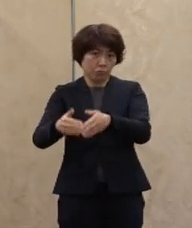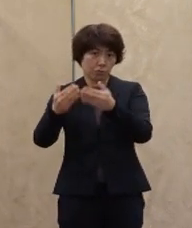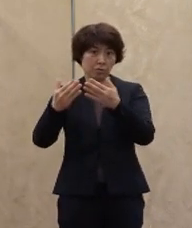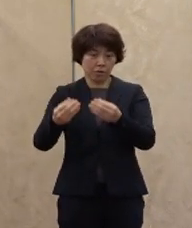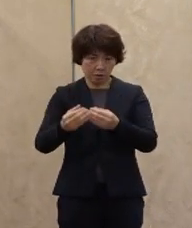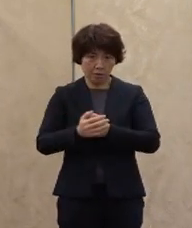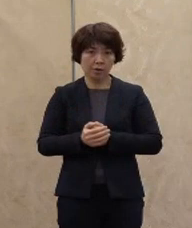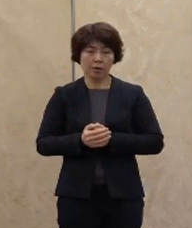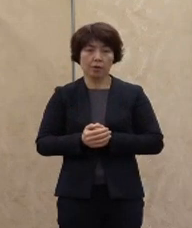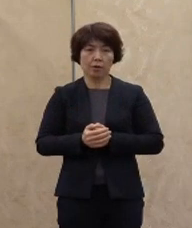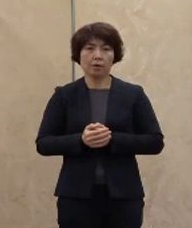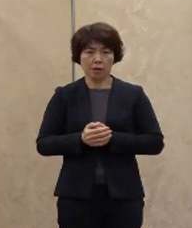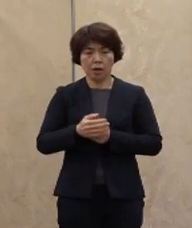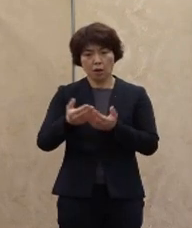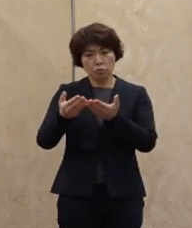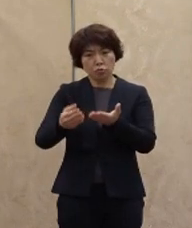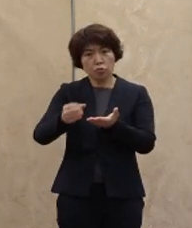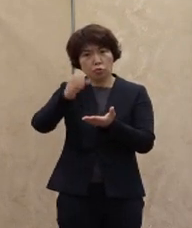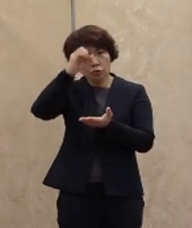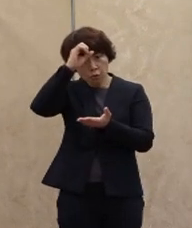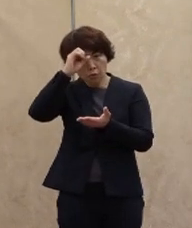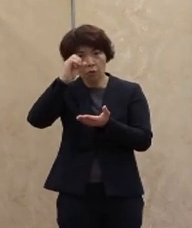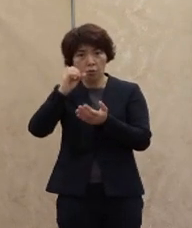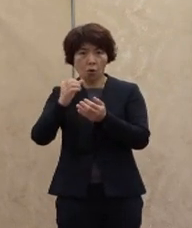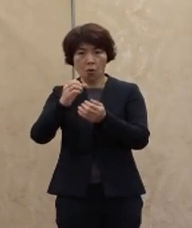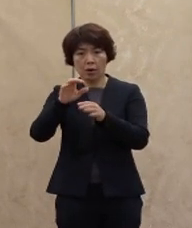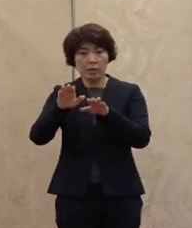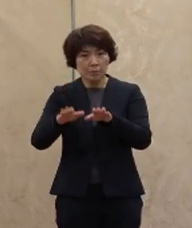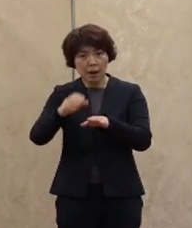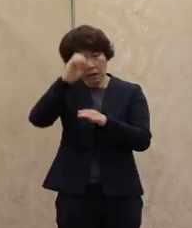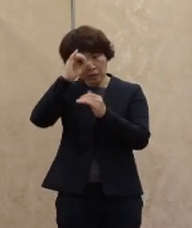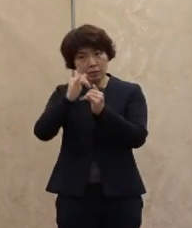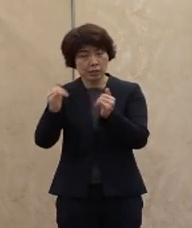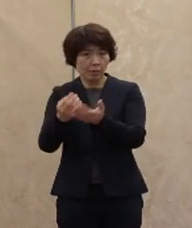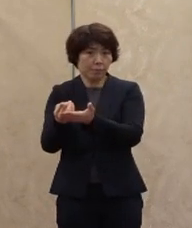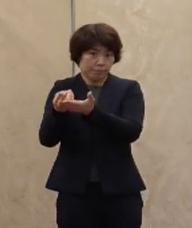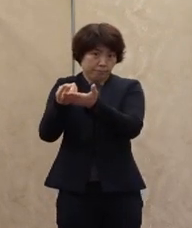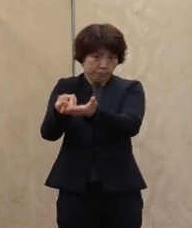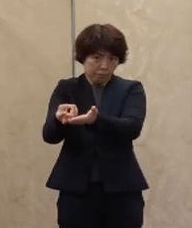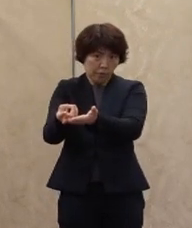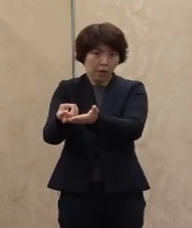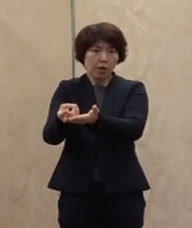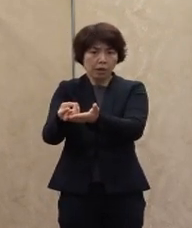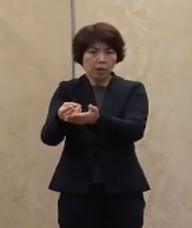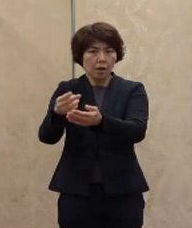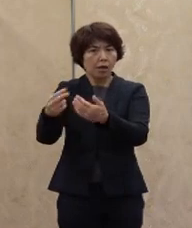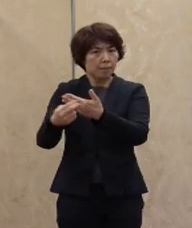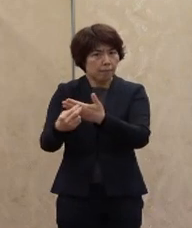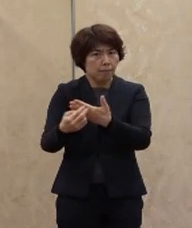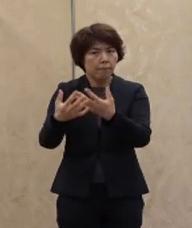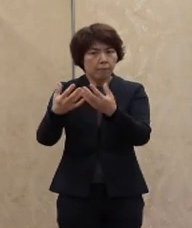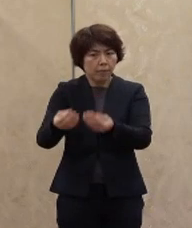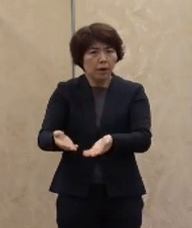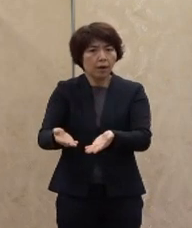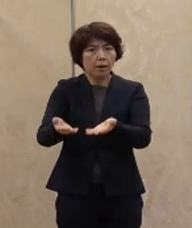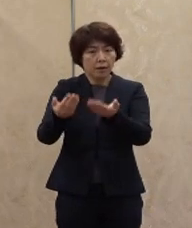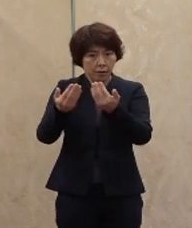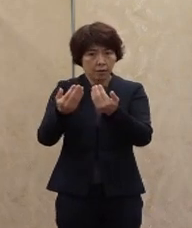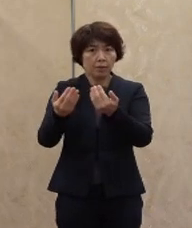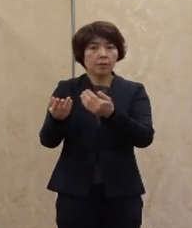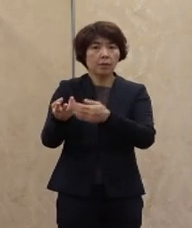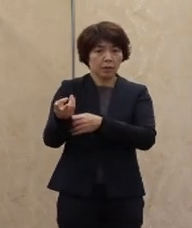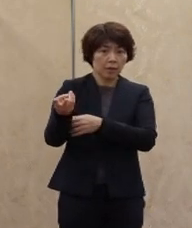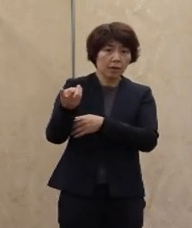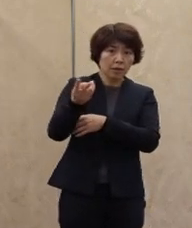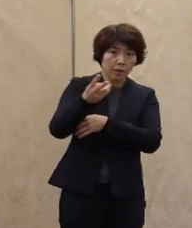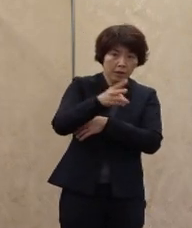重症にいる患者さんが今度はある程度こう治療を終えて今度転院させるというのが、転院先としてね、元いた病